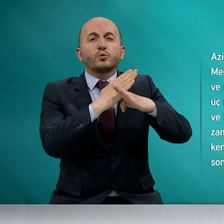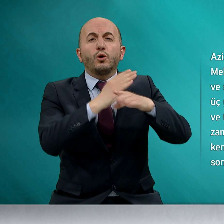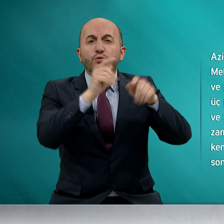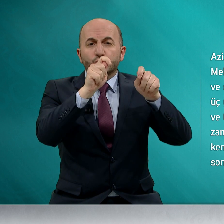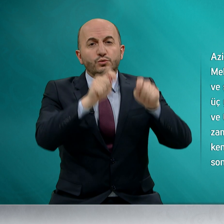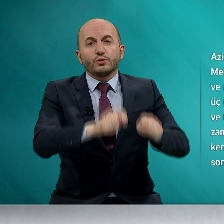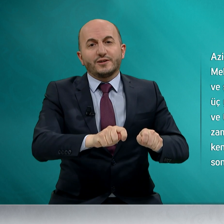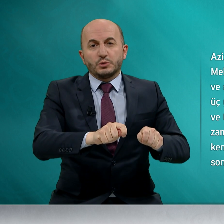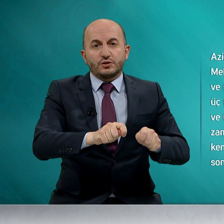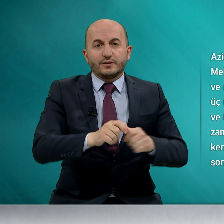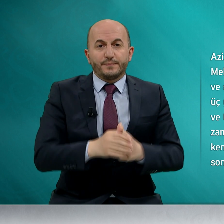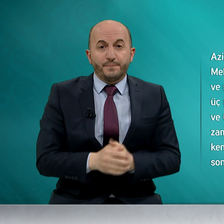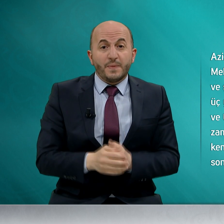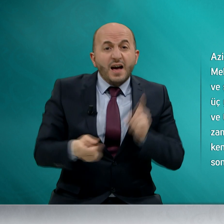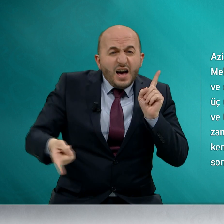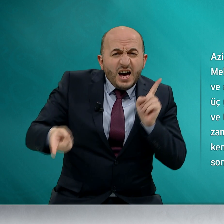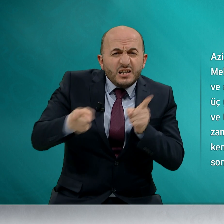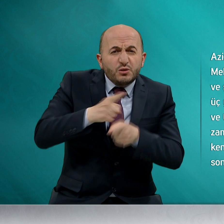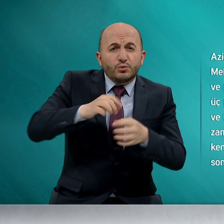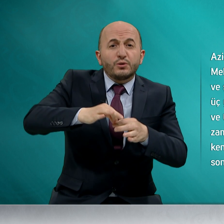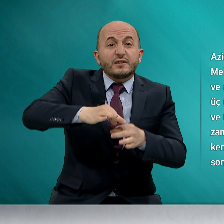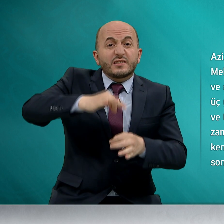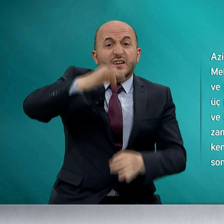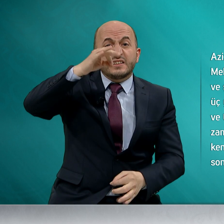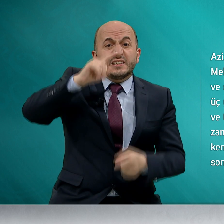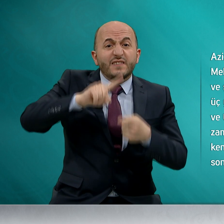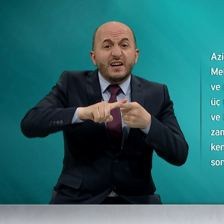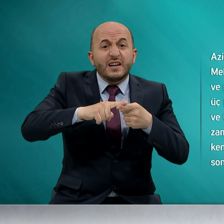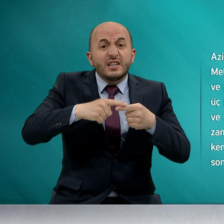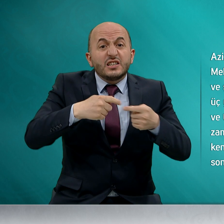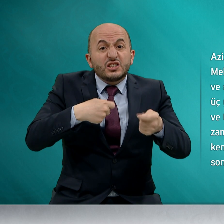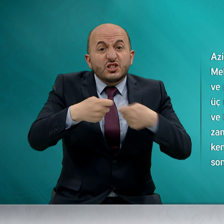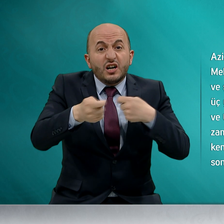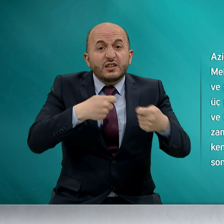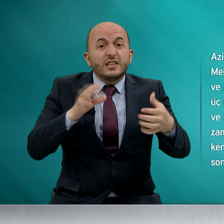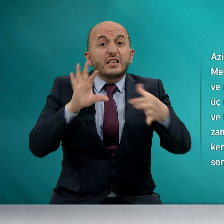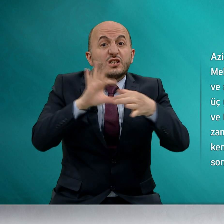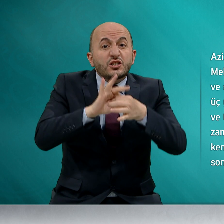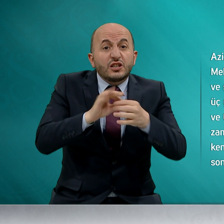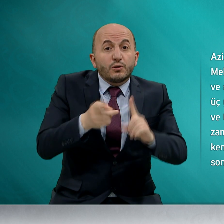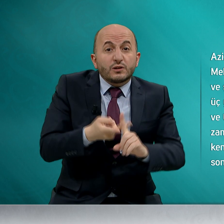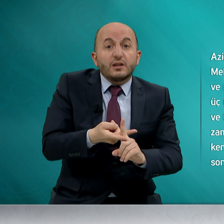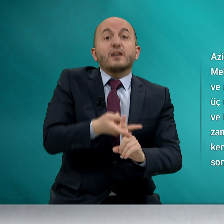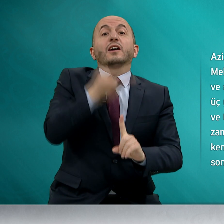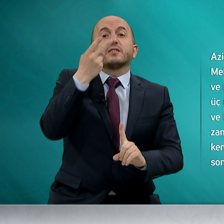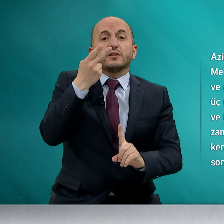boykot uygulanmıştı. Her türlü insani ve ticari ilişki ortadan